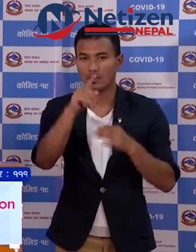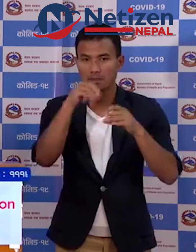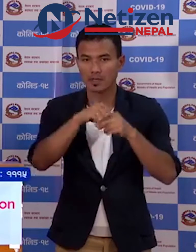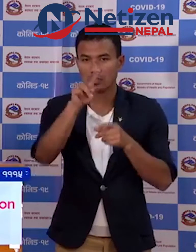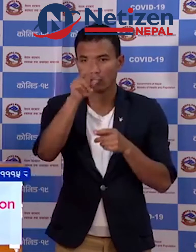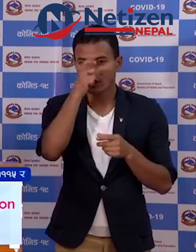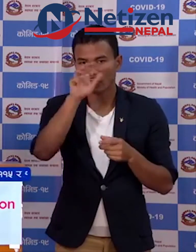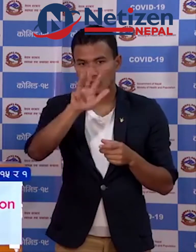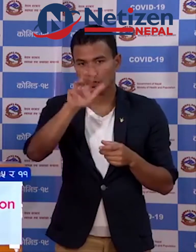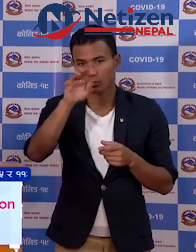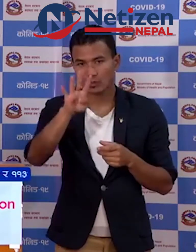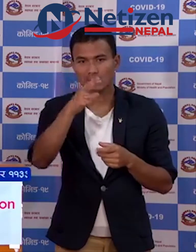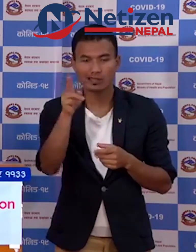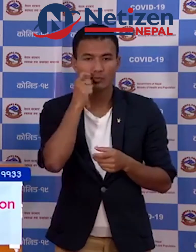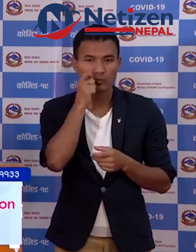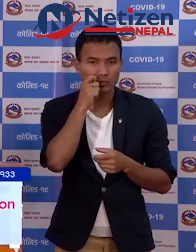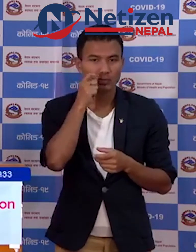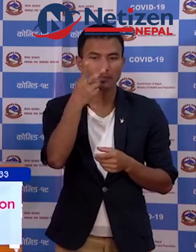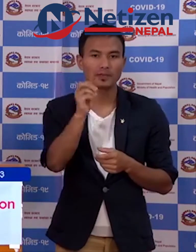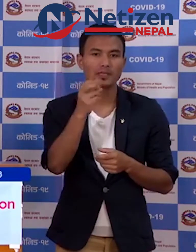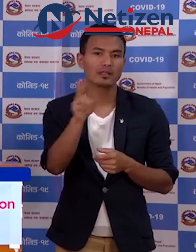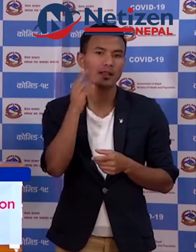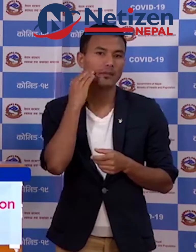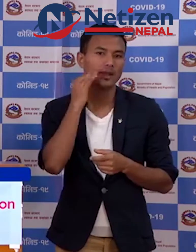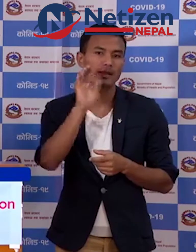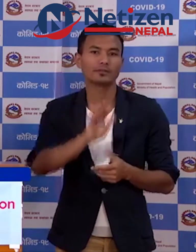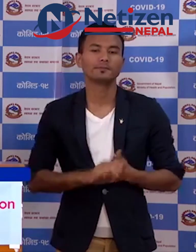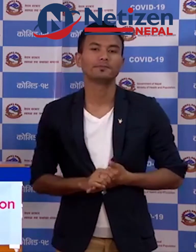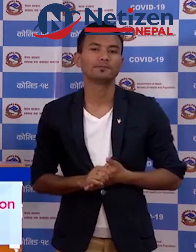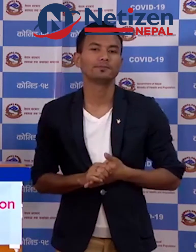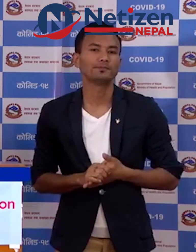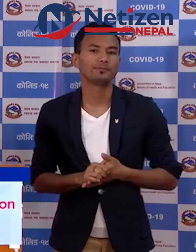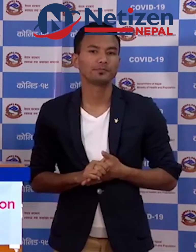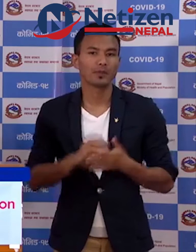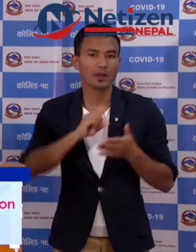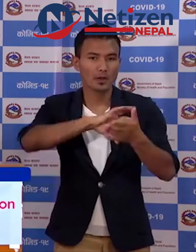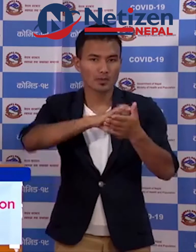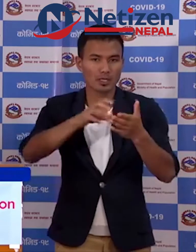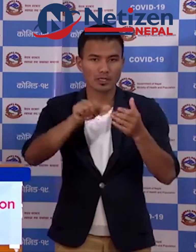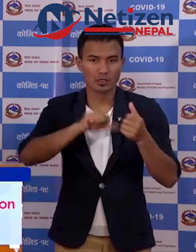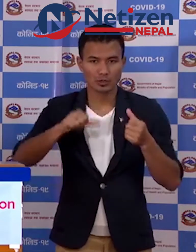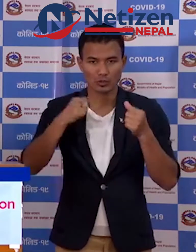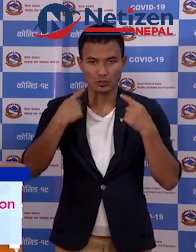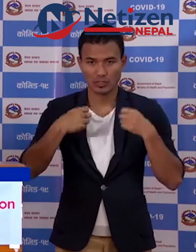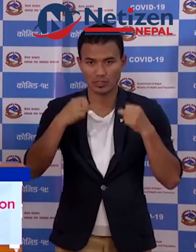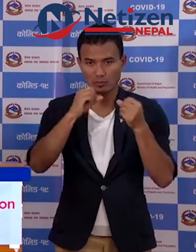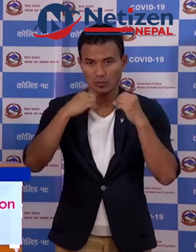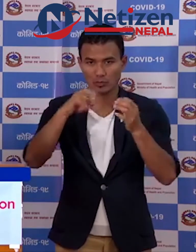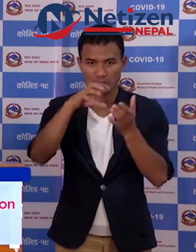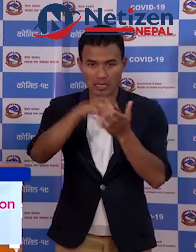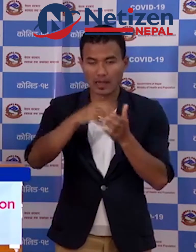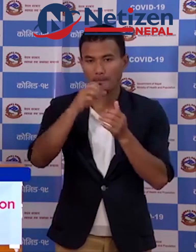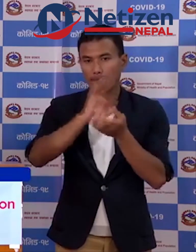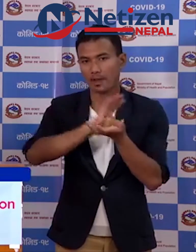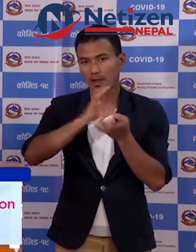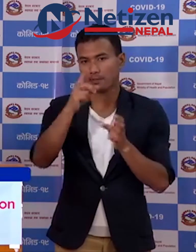त्यसमध्ये 294 जना पुरुष र 20 जना महिला हुनुहुन्छ। प्रादेशिक जनस्वास्थ्य प्रयोगशाला विराटनगरमा